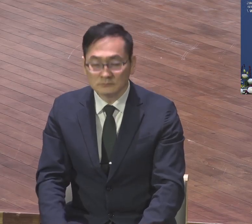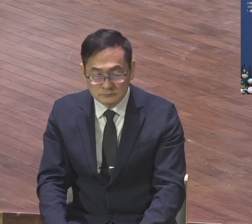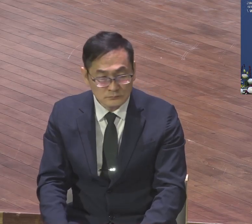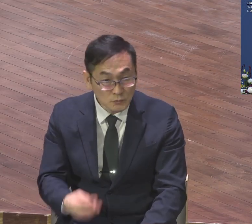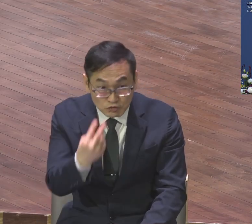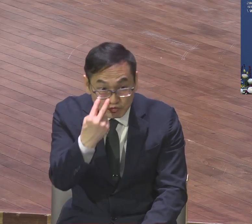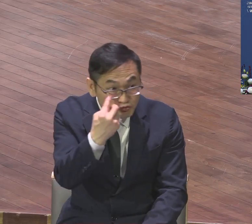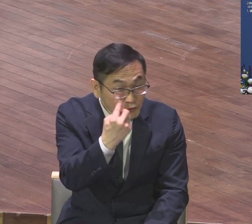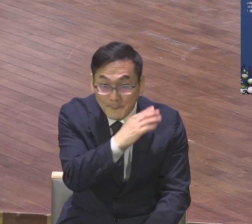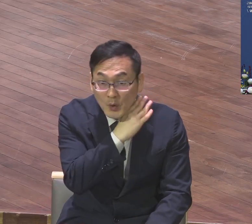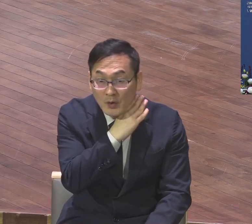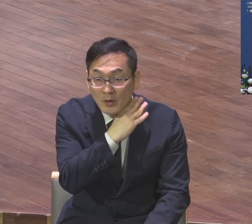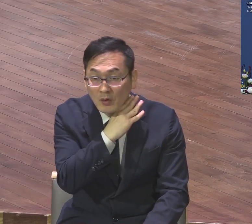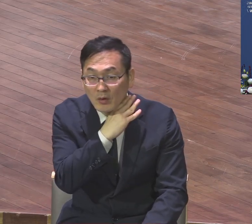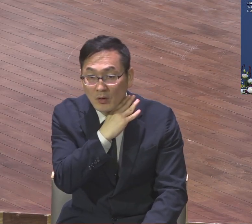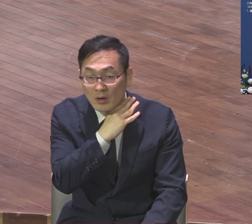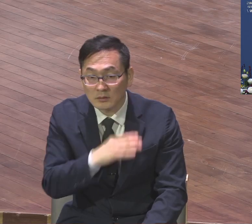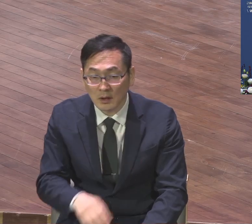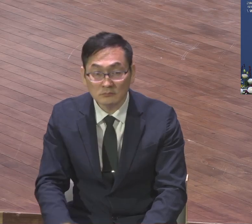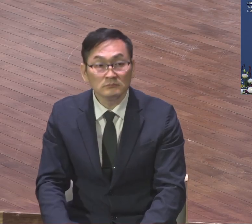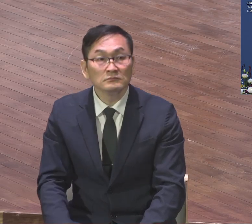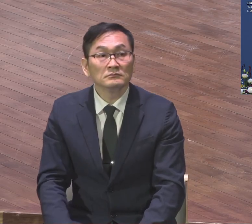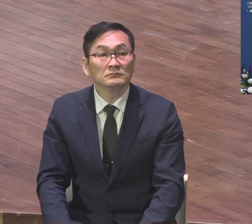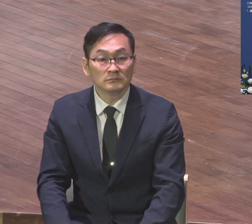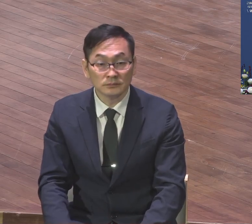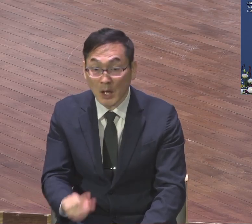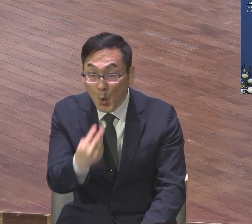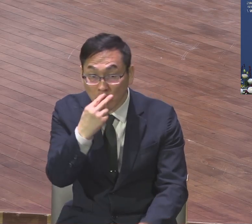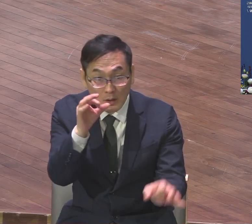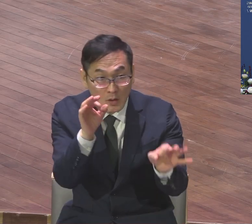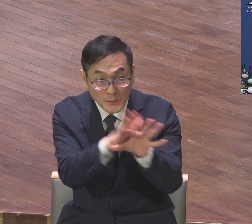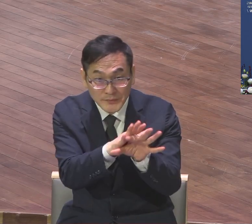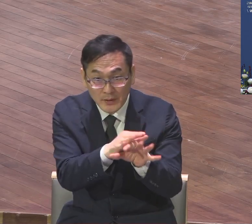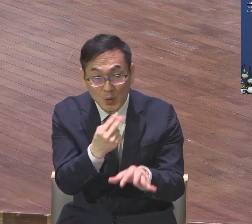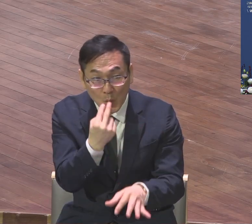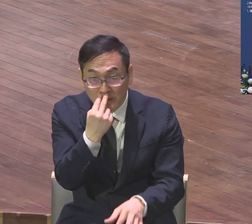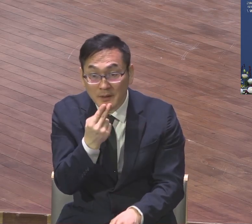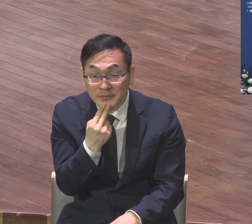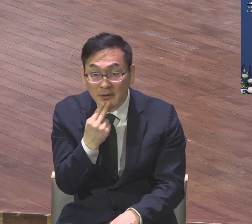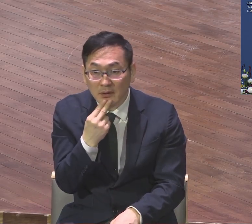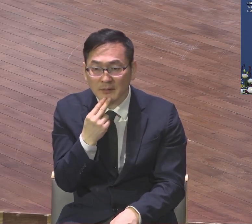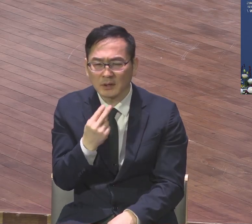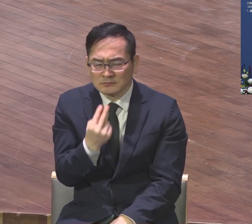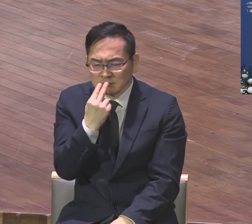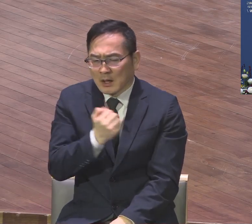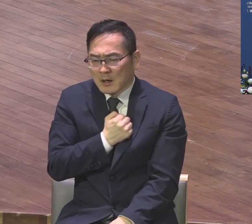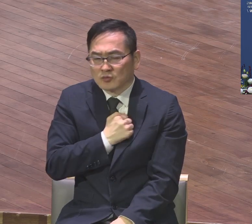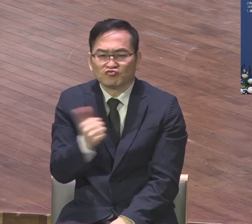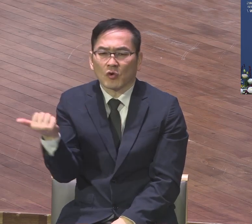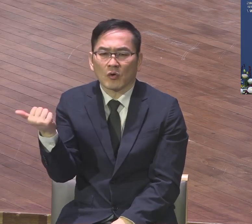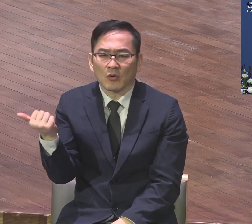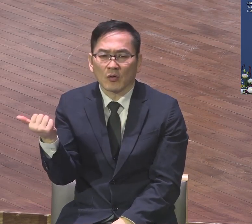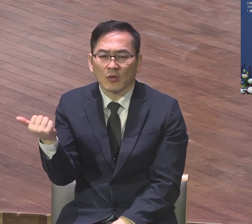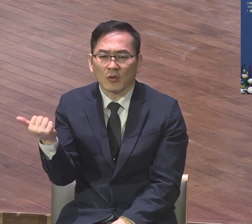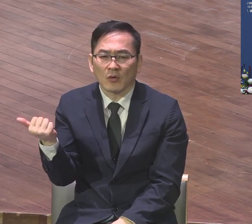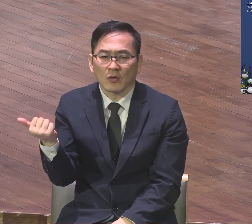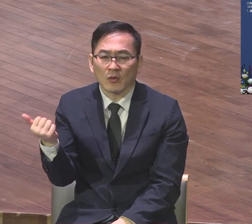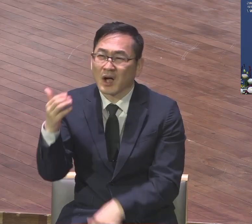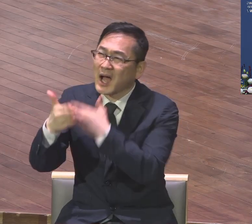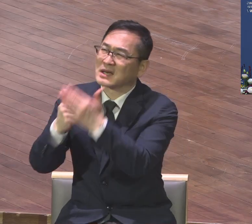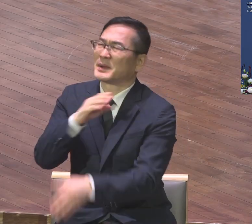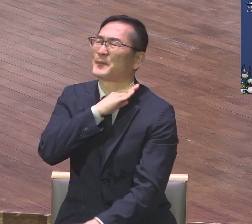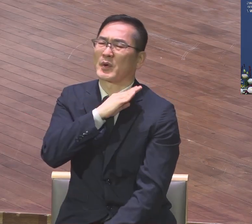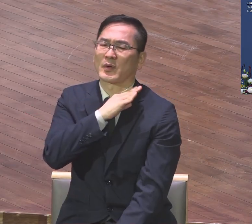질식사로 죽습니다. 공기가 눈에 보입니까? 하나님 눈에 보입니까? 내 마음이 아파서 마음이